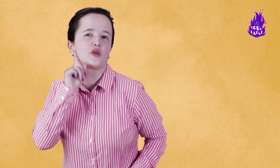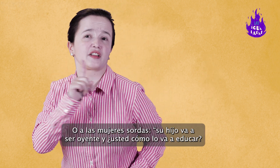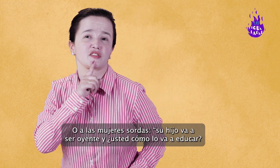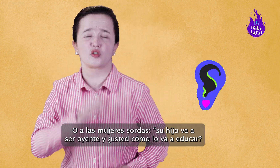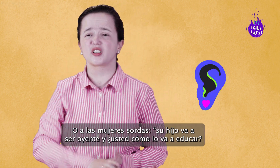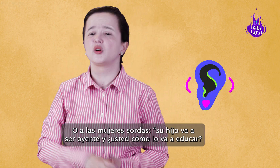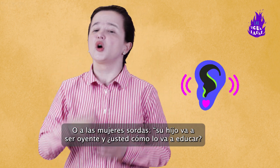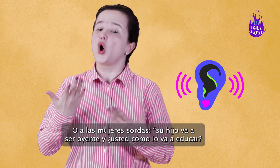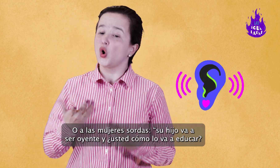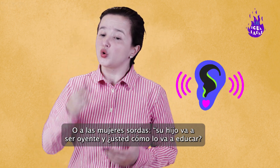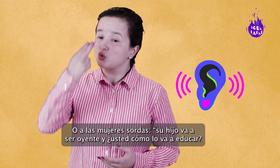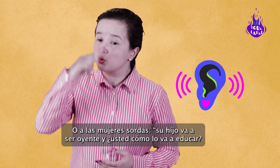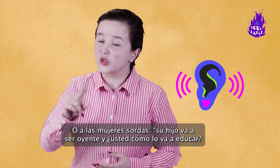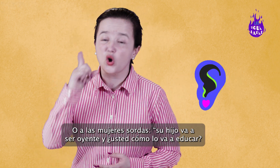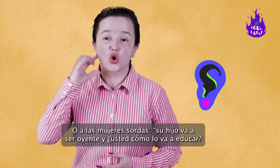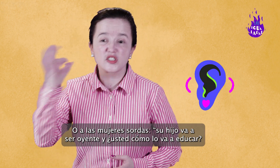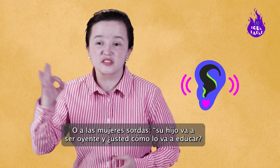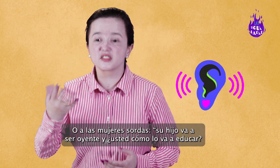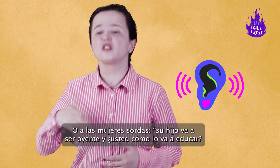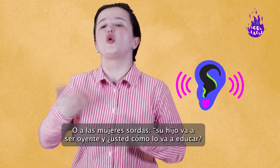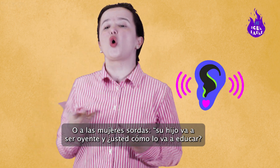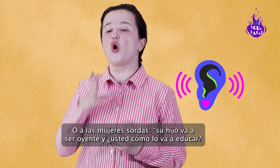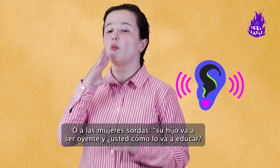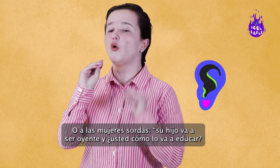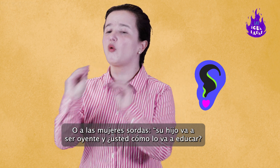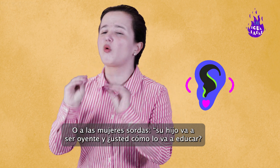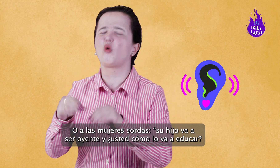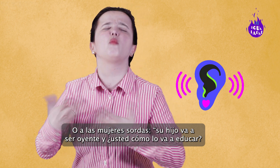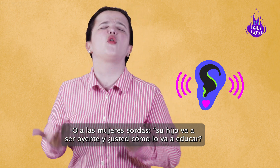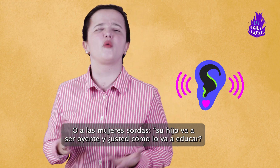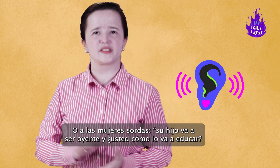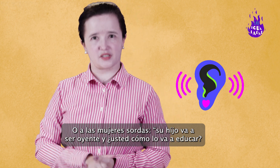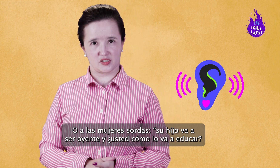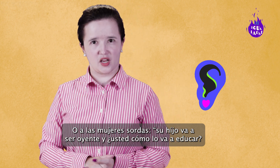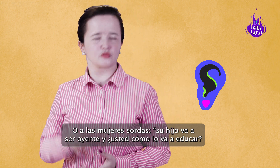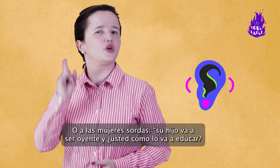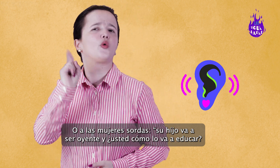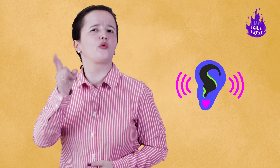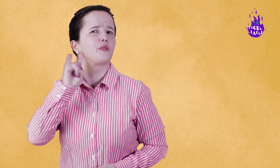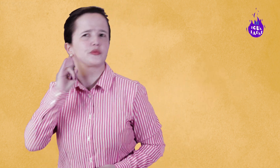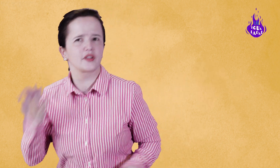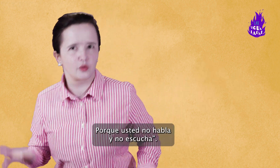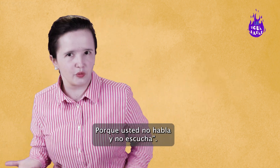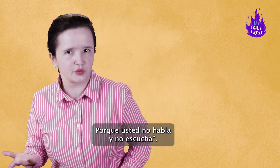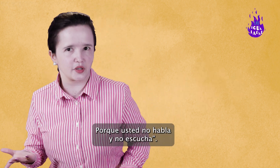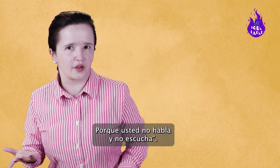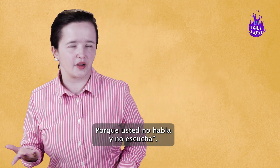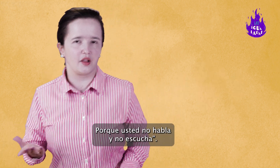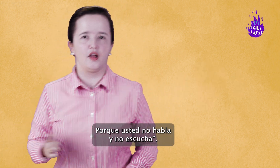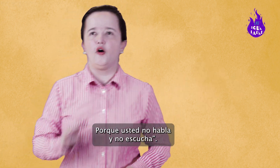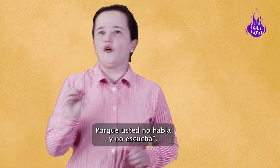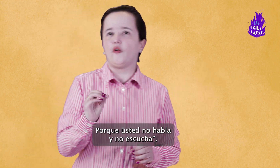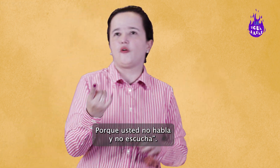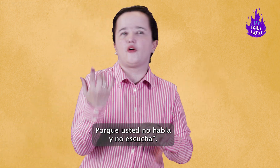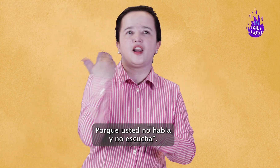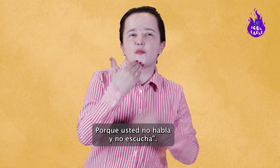O a las mujeres sordas, ¿y su hijo va a ser oyente y usted cómo lo va a educar? Es que es porque usted no habla y no escucha.